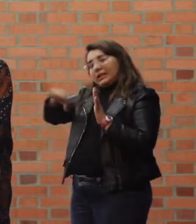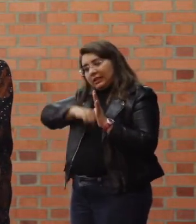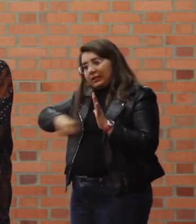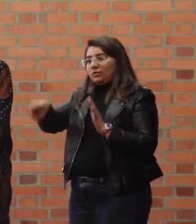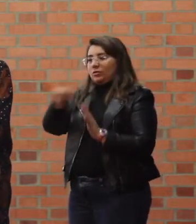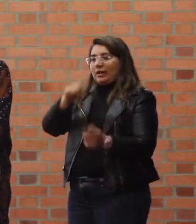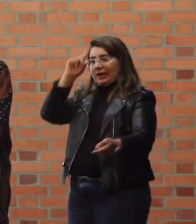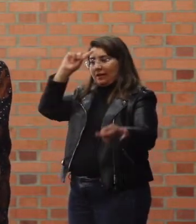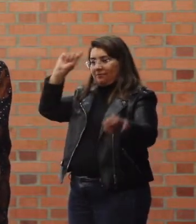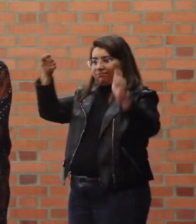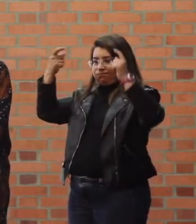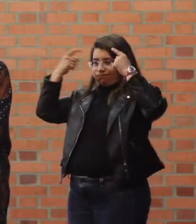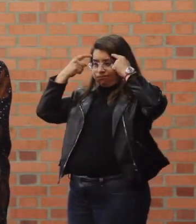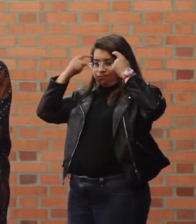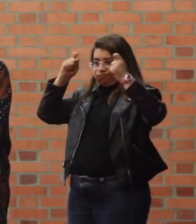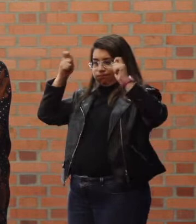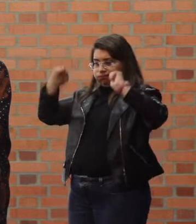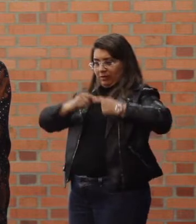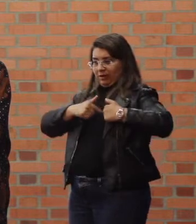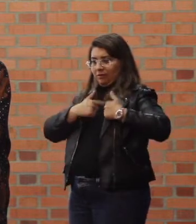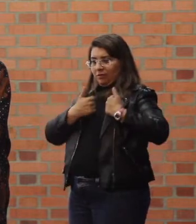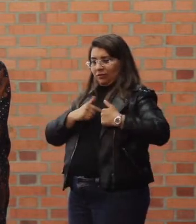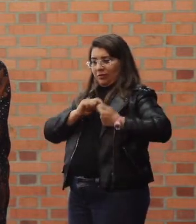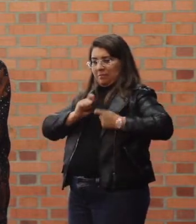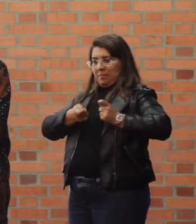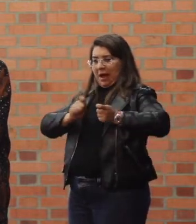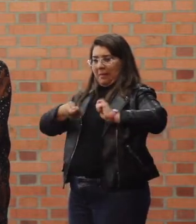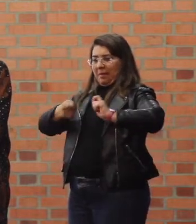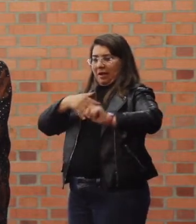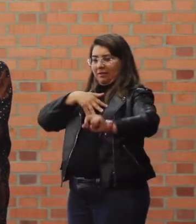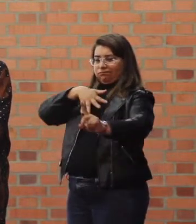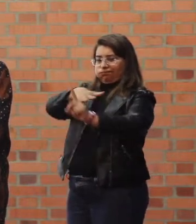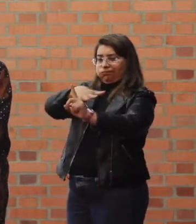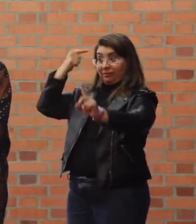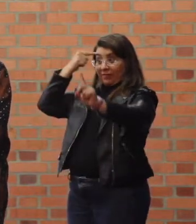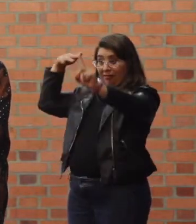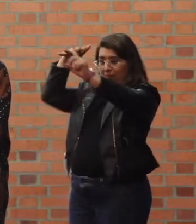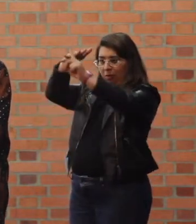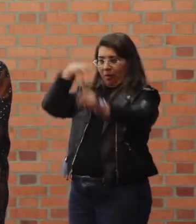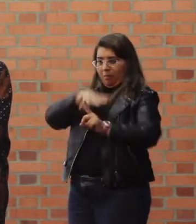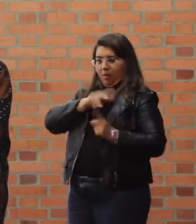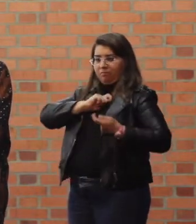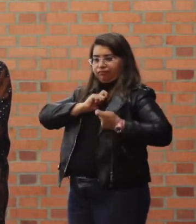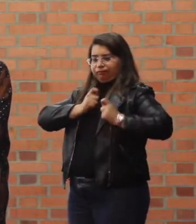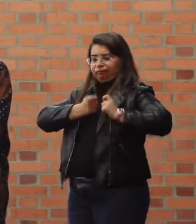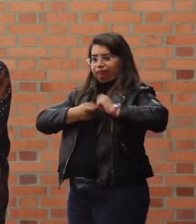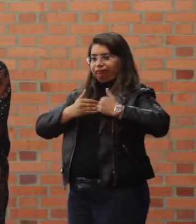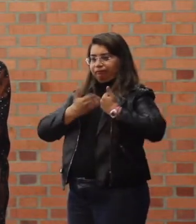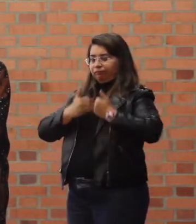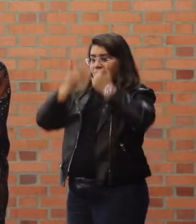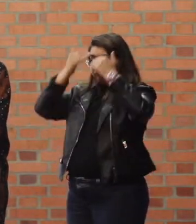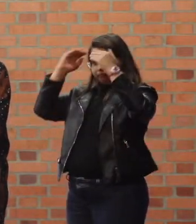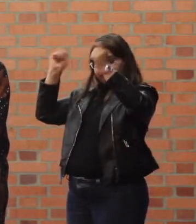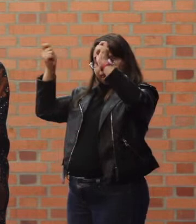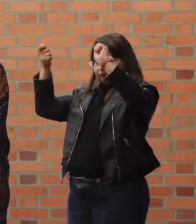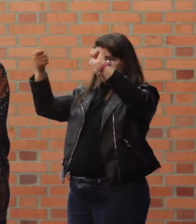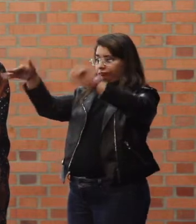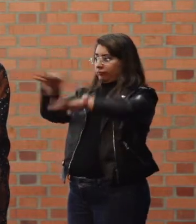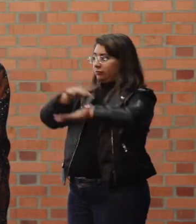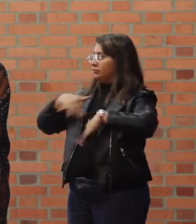cambiarle la cabeza del corazón a las personas y cambiarle la cabeza y el corazón a las personas para que